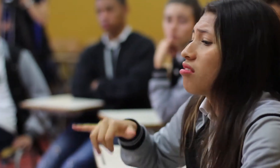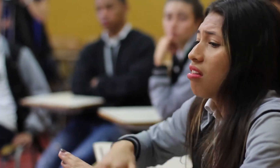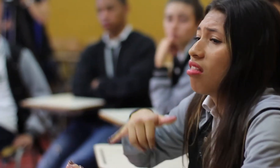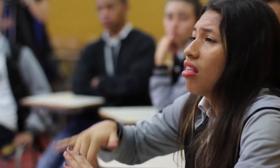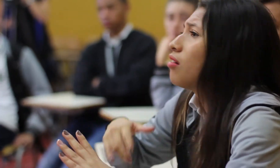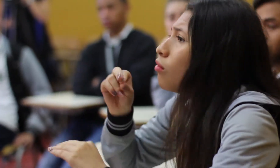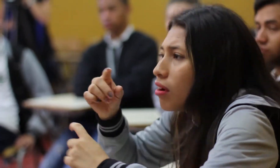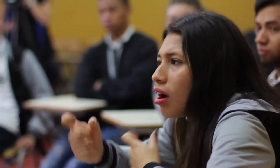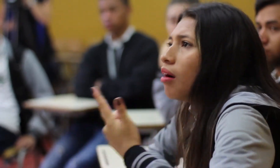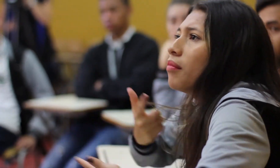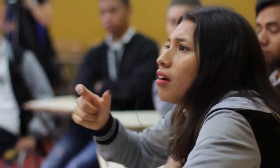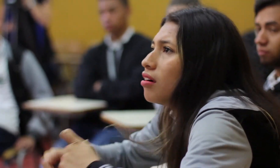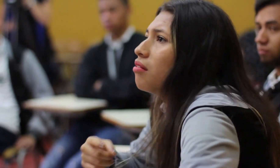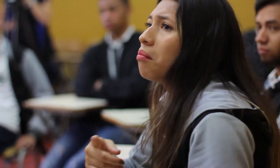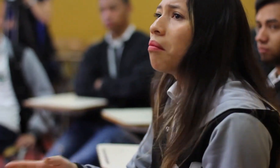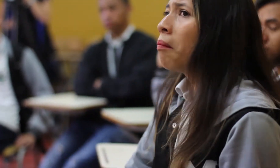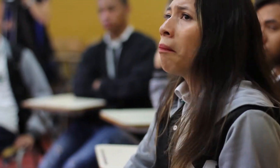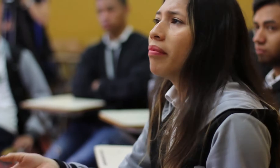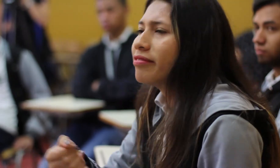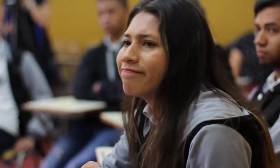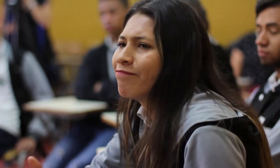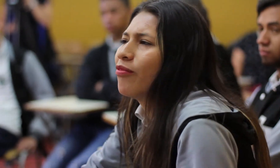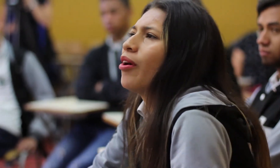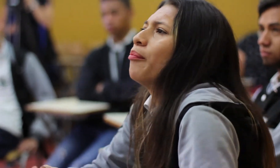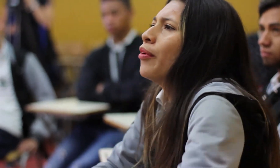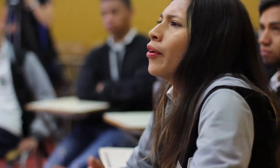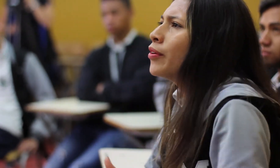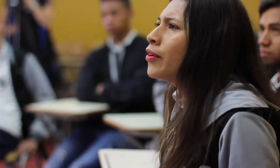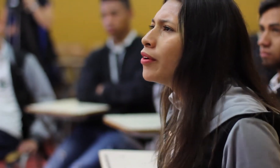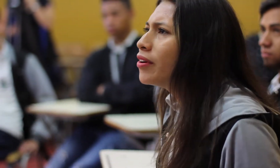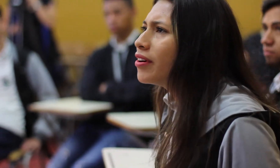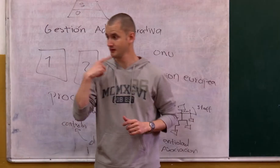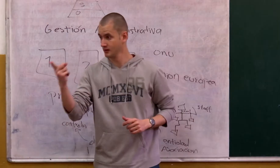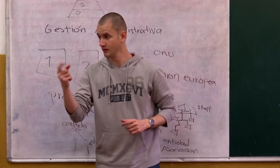y demostrar que podemos hacerlo de igual manera.